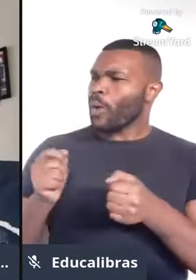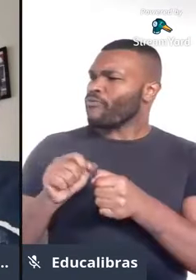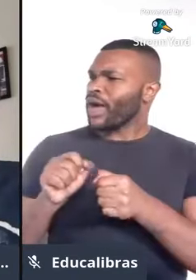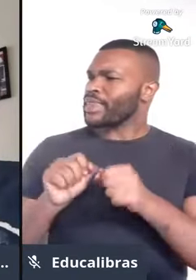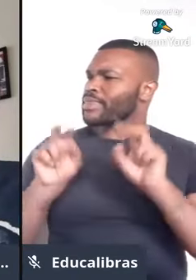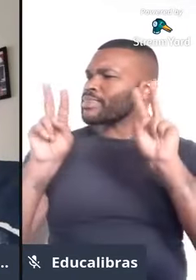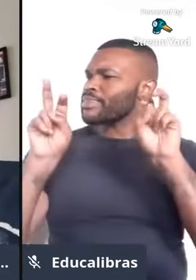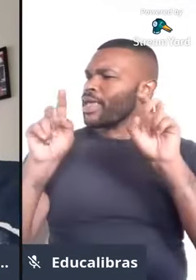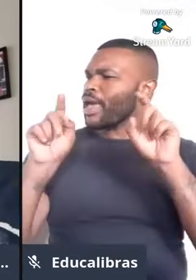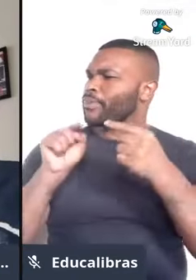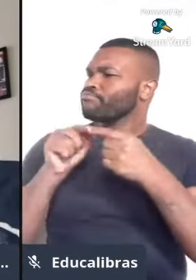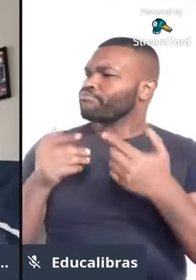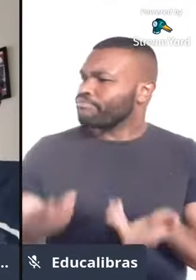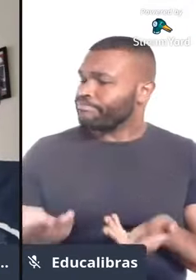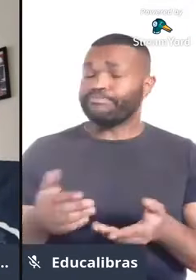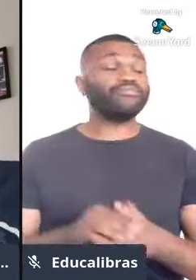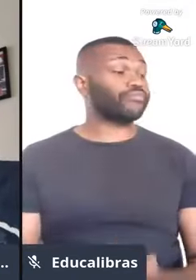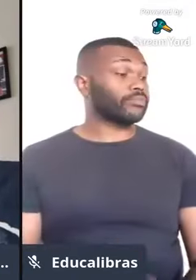Eu acho,